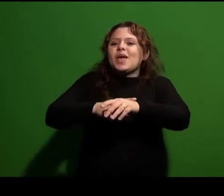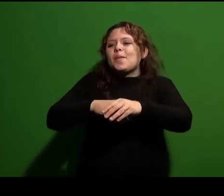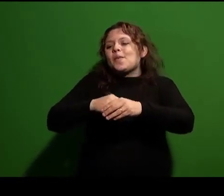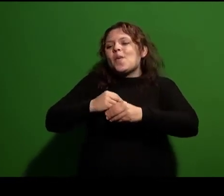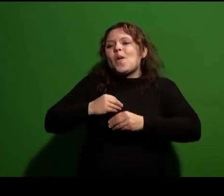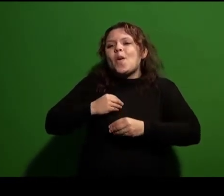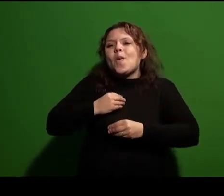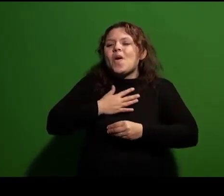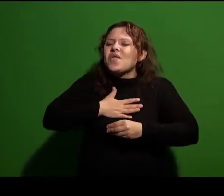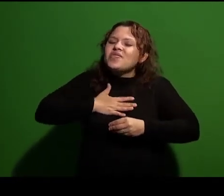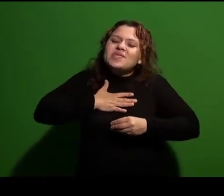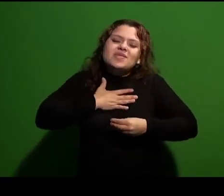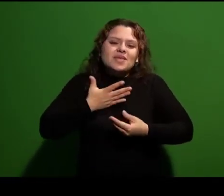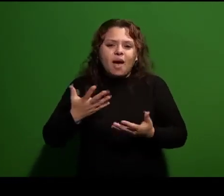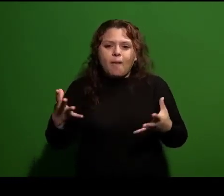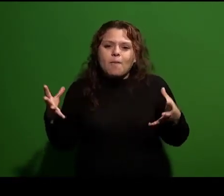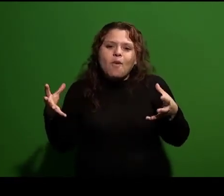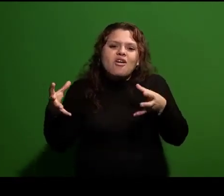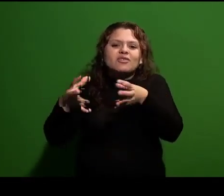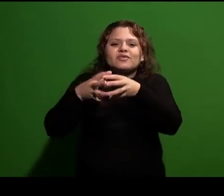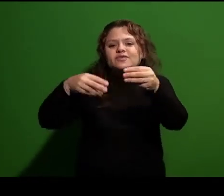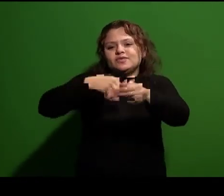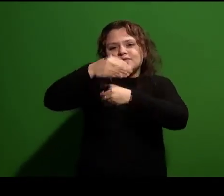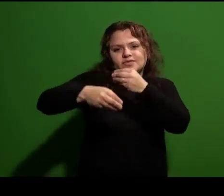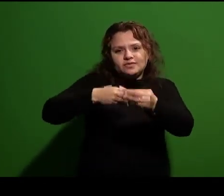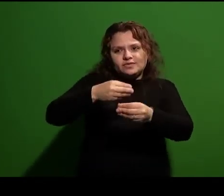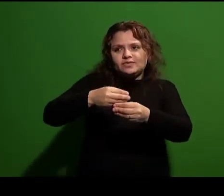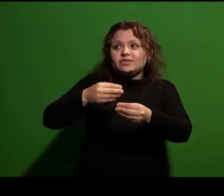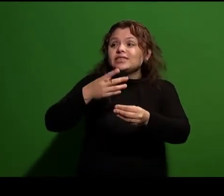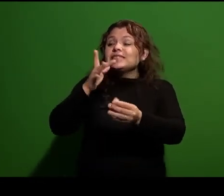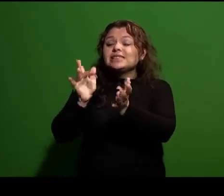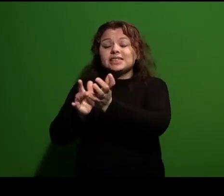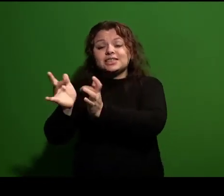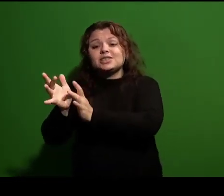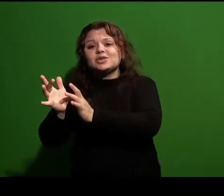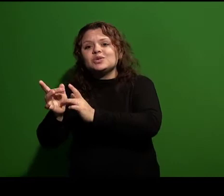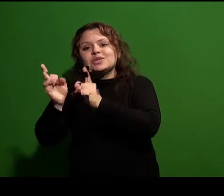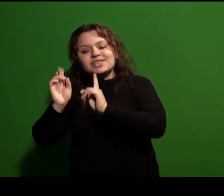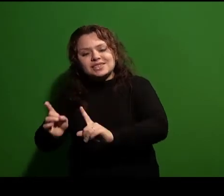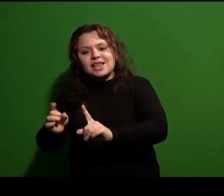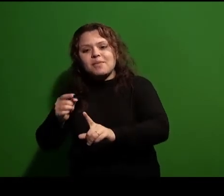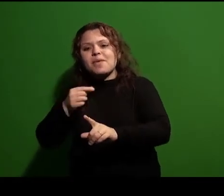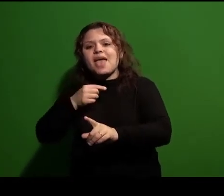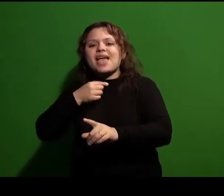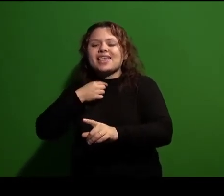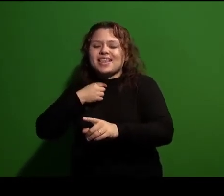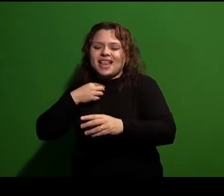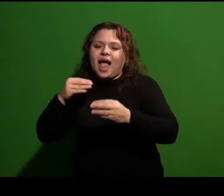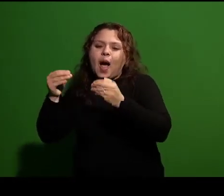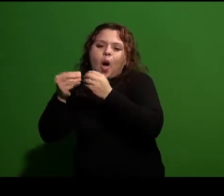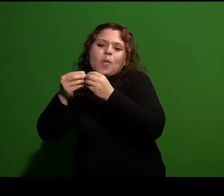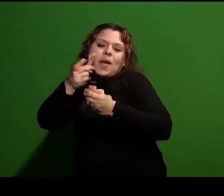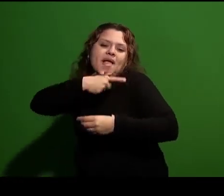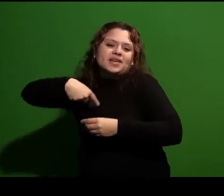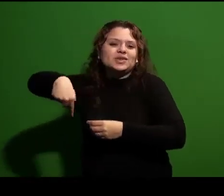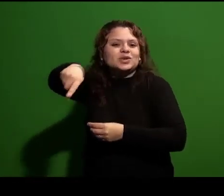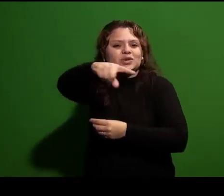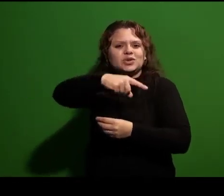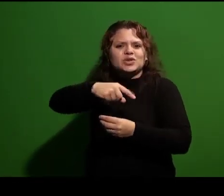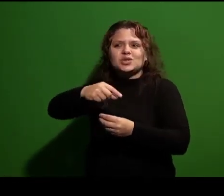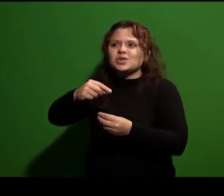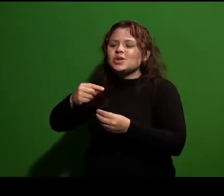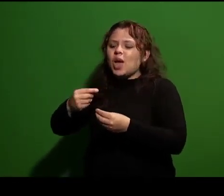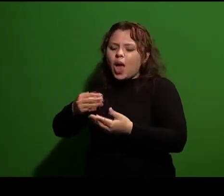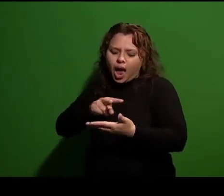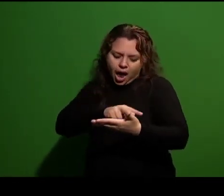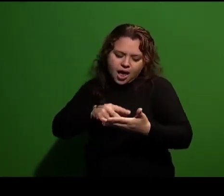un tiempo de calidez y de intimidad familiar. Jesús anhela tener ese compañerismo también con nosotros.